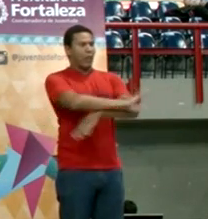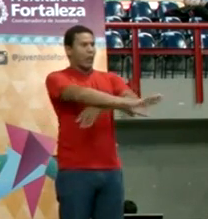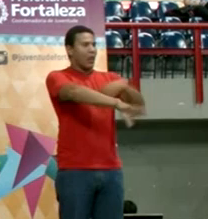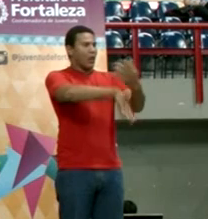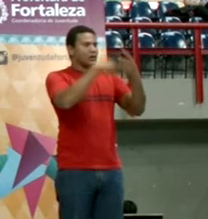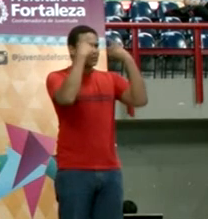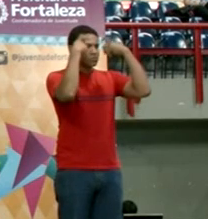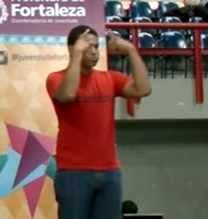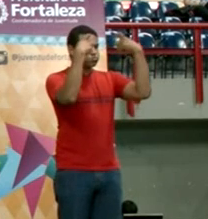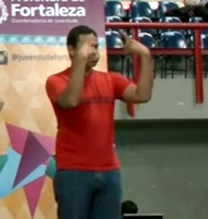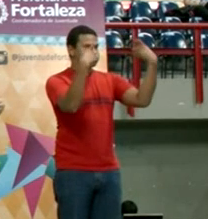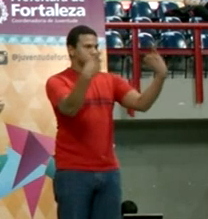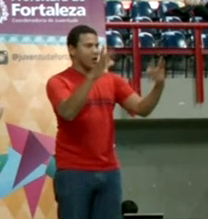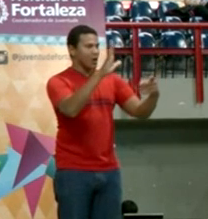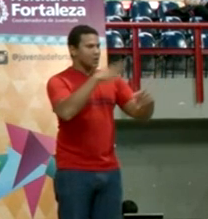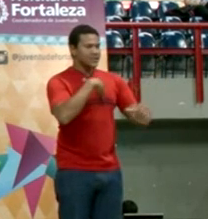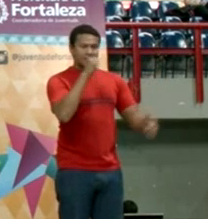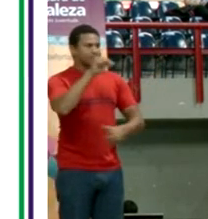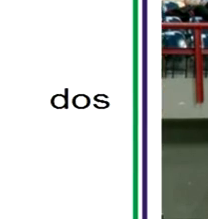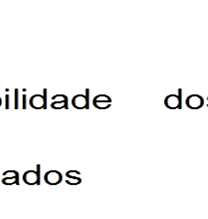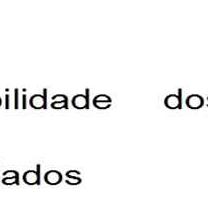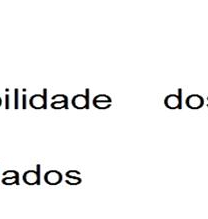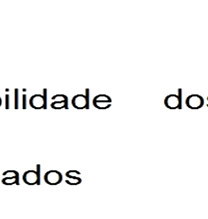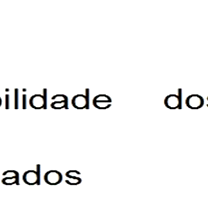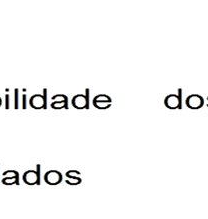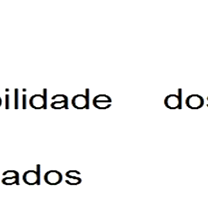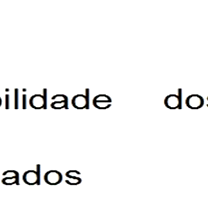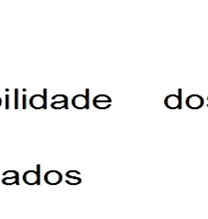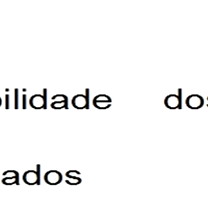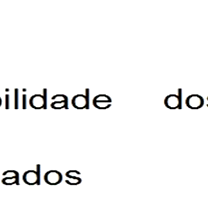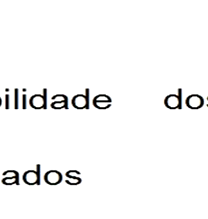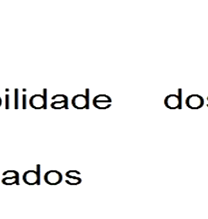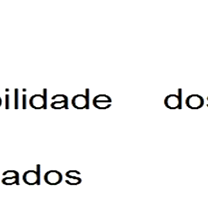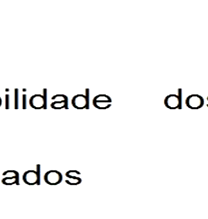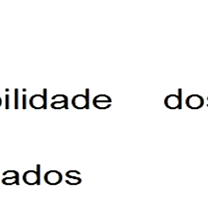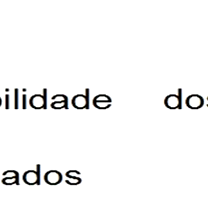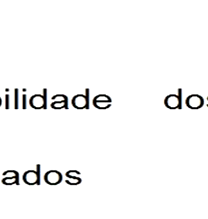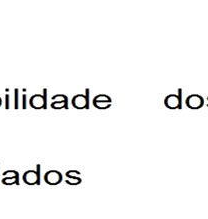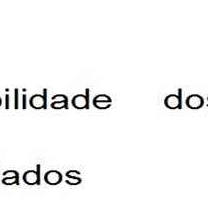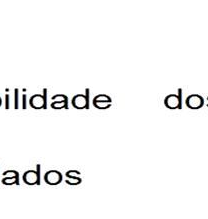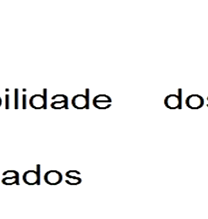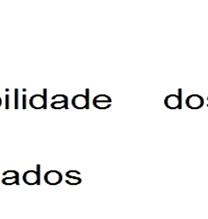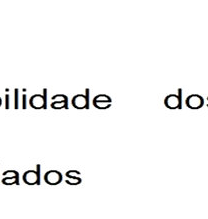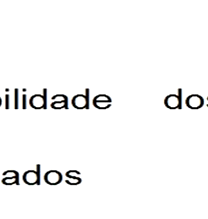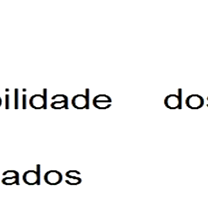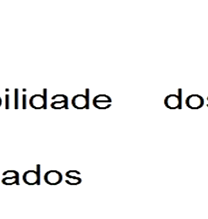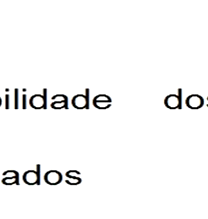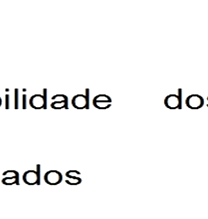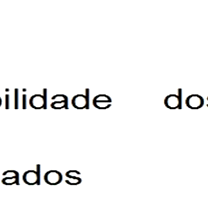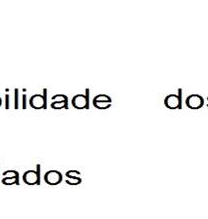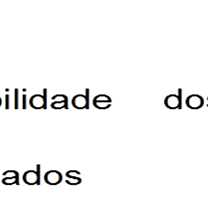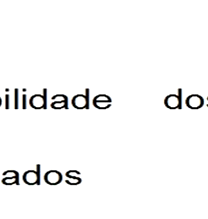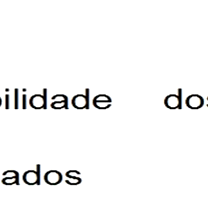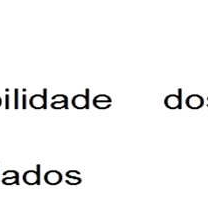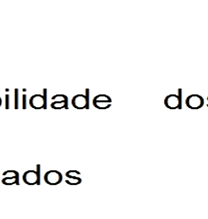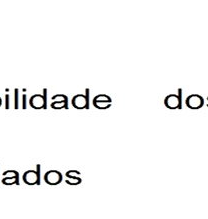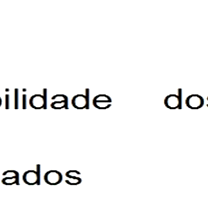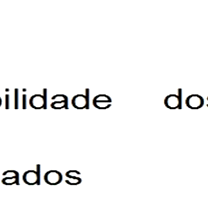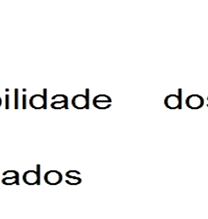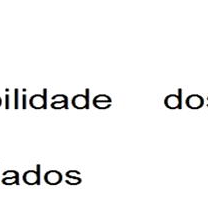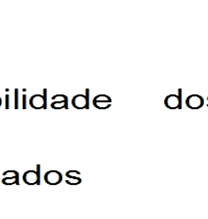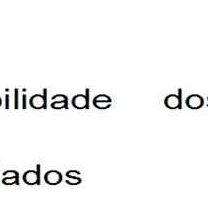tão violenta, que eles tiveram que mudar a guerra. Aí eles criaram as trincheiras. Porque se eles conseguissem parar os tanques, já